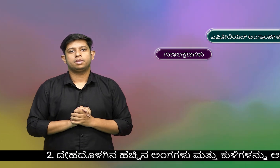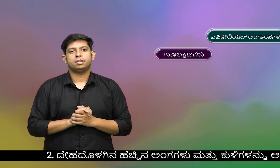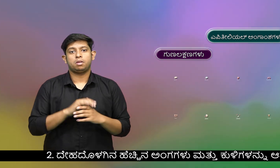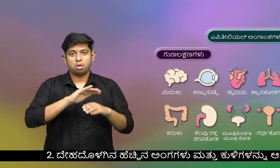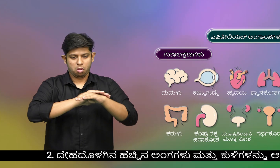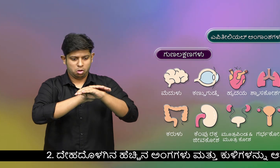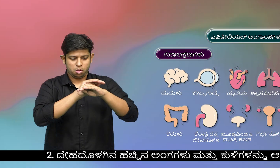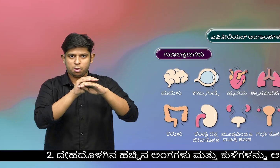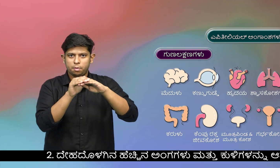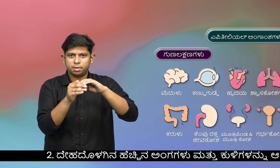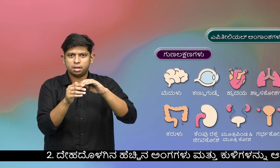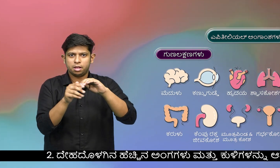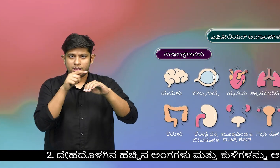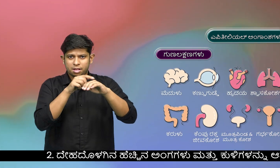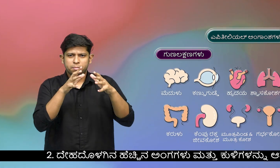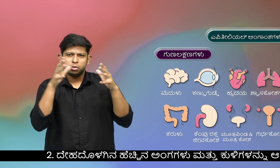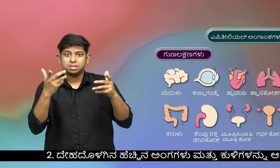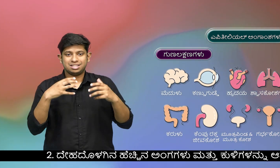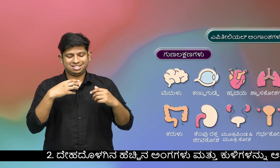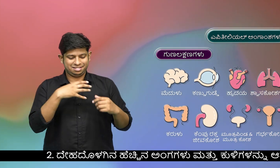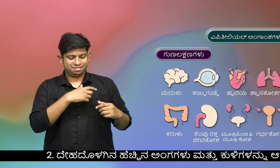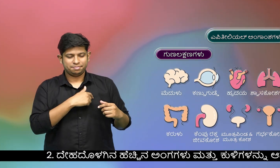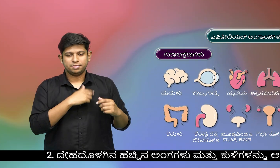ದೇಹದೊಳಗಿನ ಹೆಚ್ಚಿನ ಅಂಗಗಳು ಮತ್ತು ಕುಳಿಗಳನ್ನು ಆವರಿಸುತ್ತದೆ.